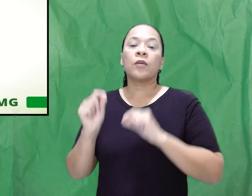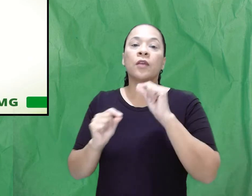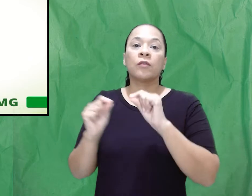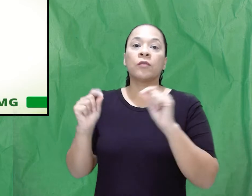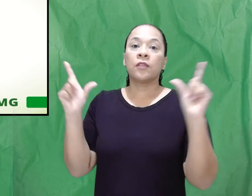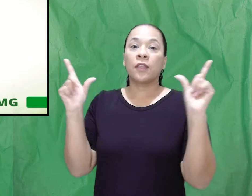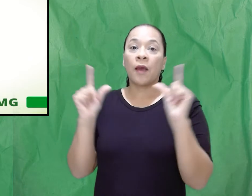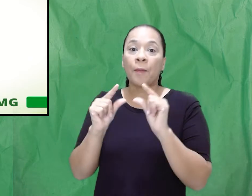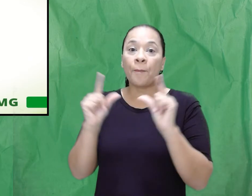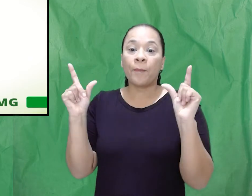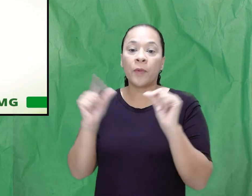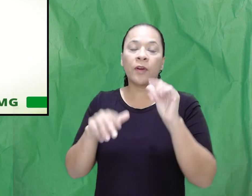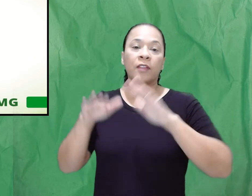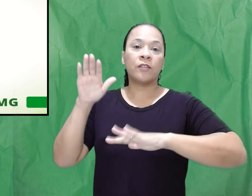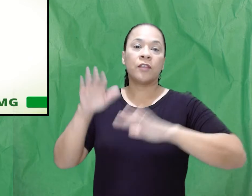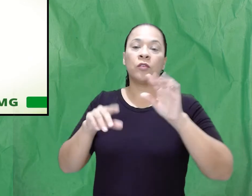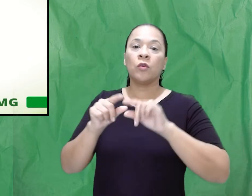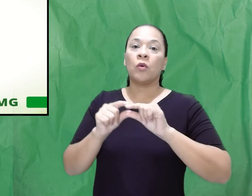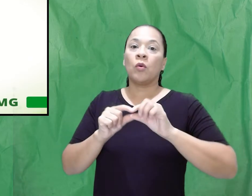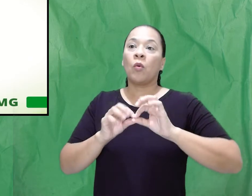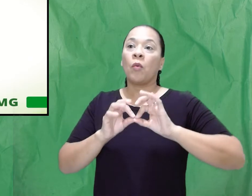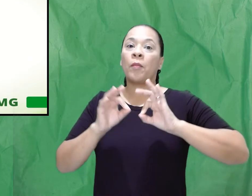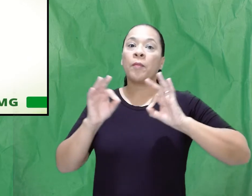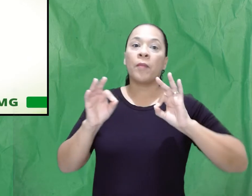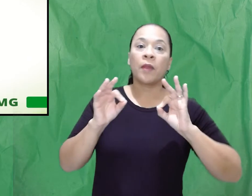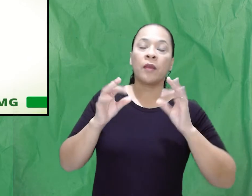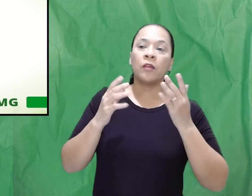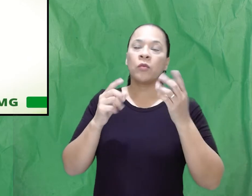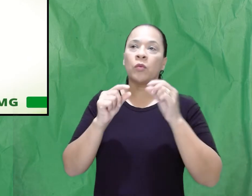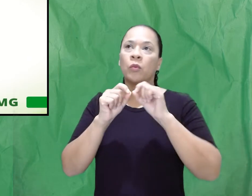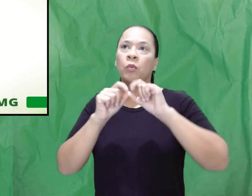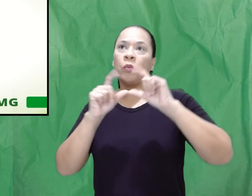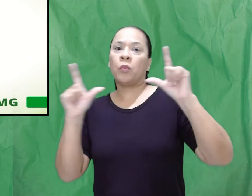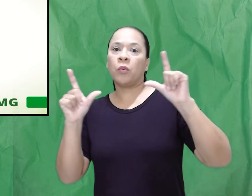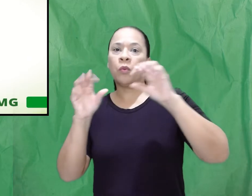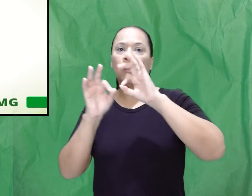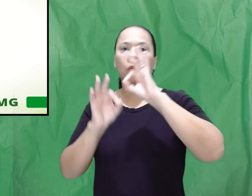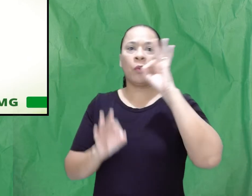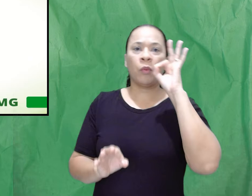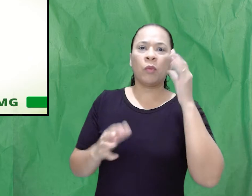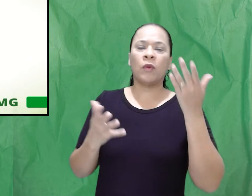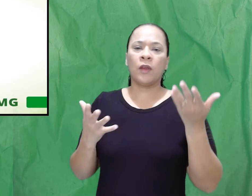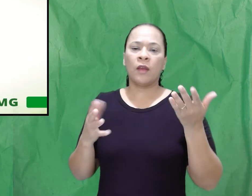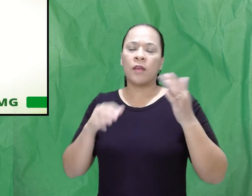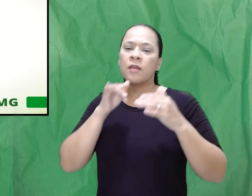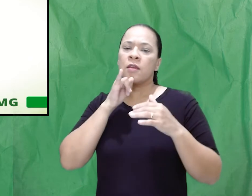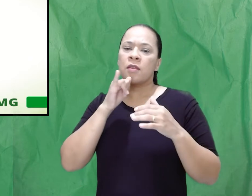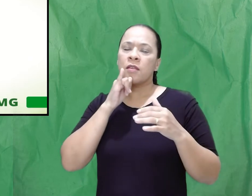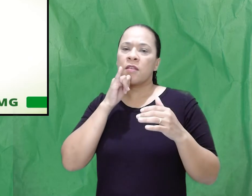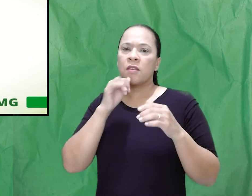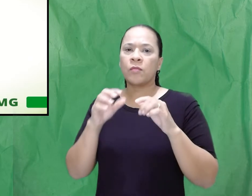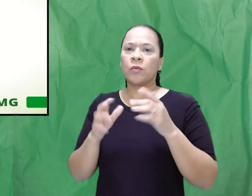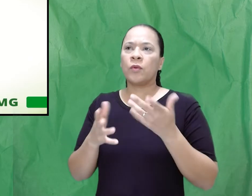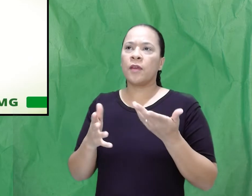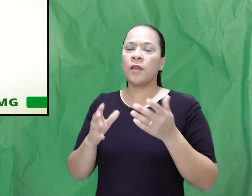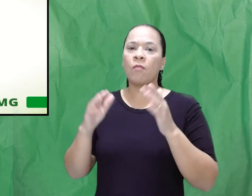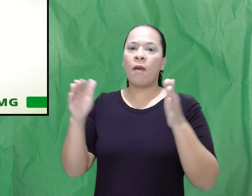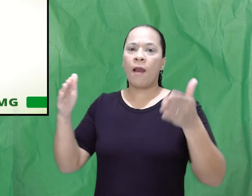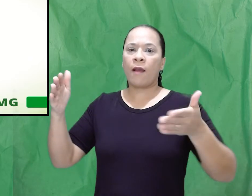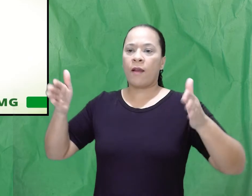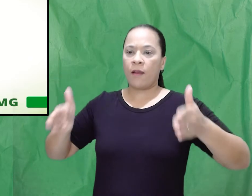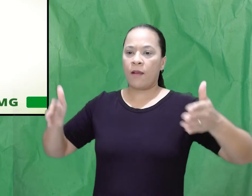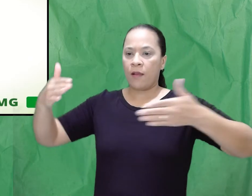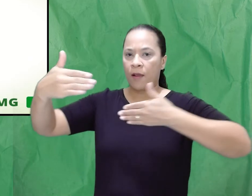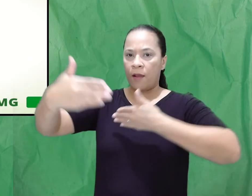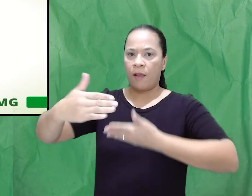para expressar o comprimento dos elementos. Por exemplo, eu posso expressar uma caixa em centímetros, que é